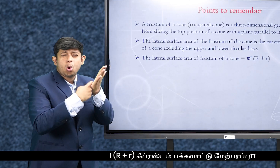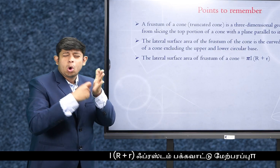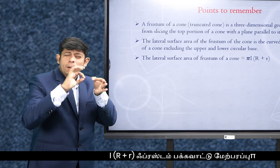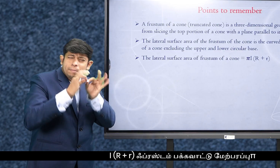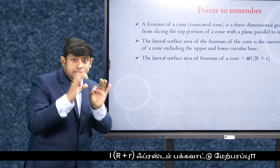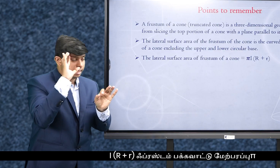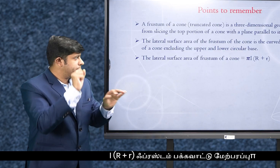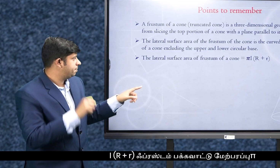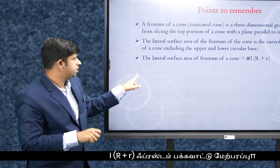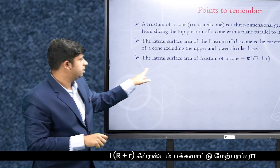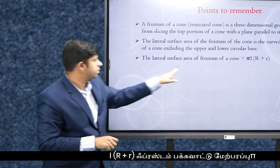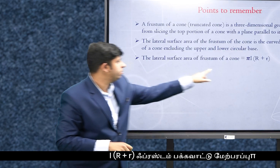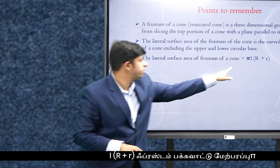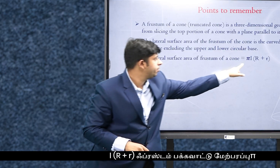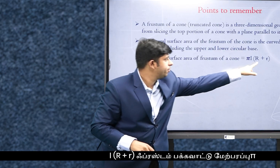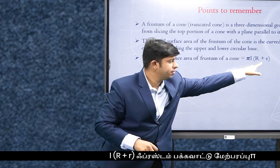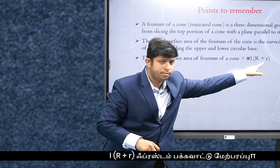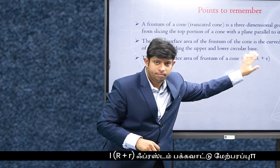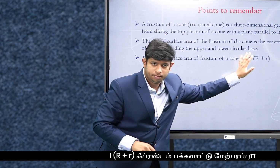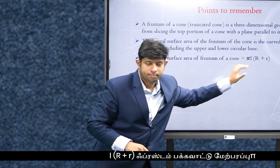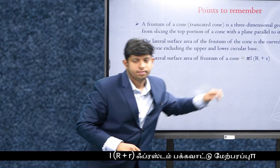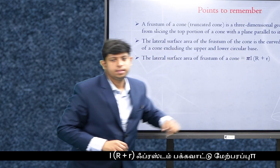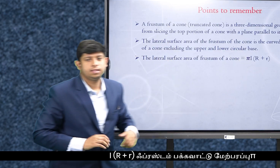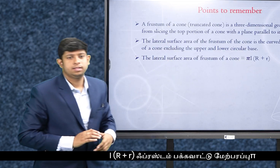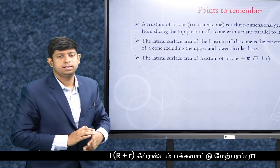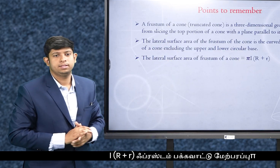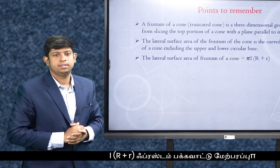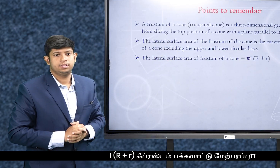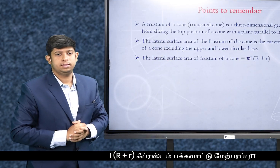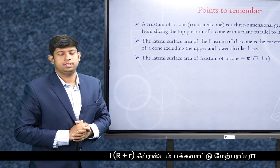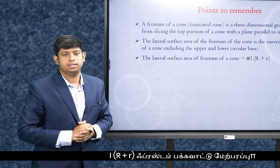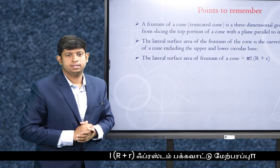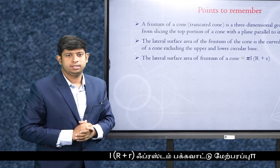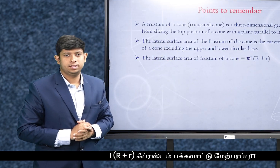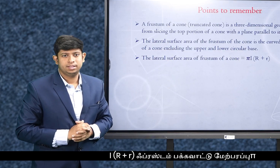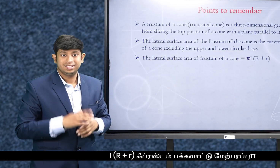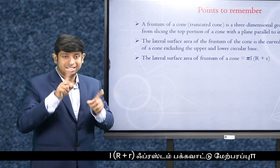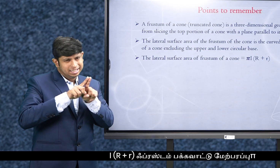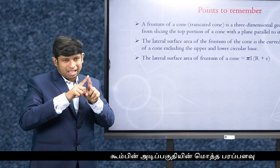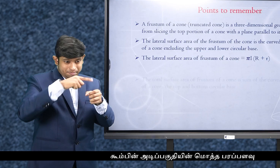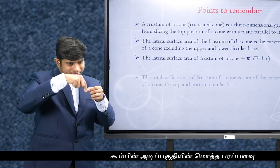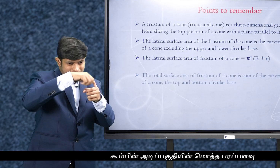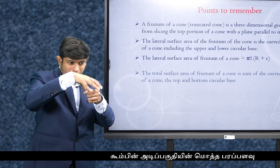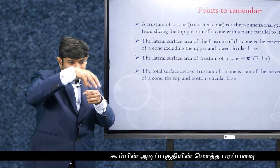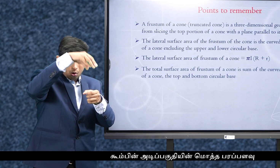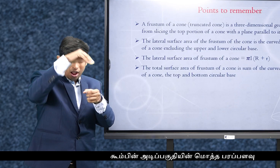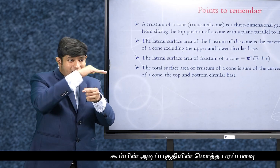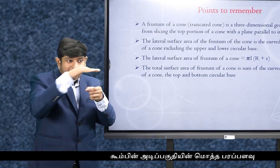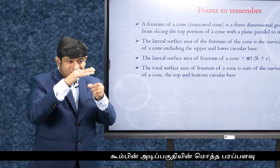சிறிய r அடிகண்டம் பக்கவாட்டு மேற்பரப்பு பை. கூம்பின் அடிகண்டத்தின்